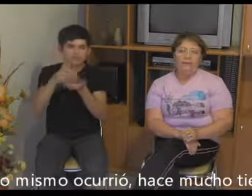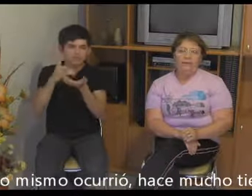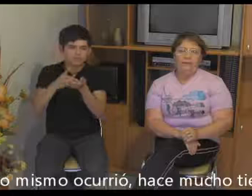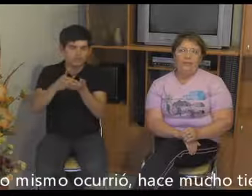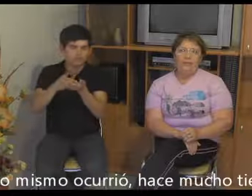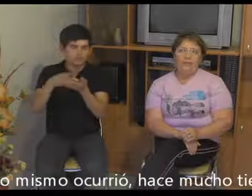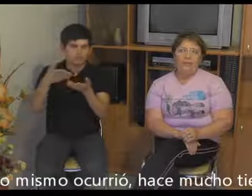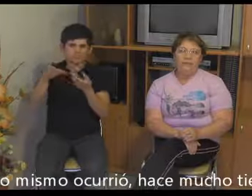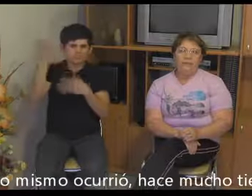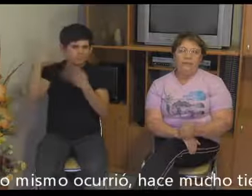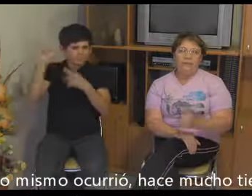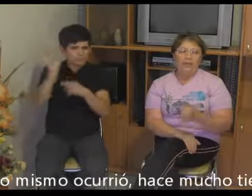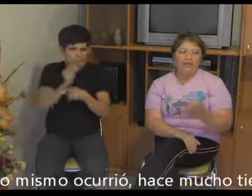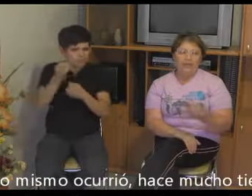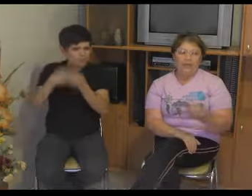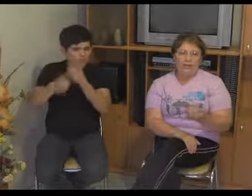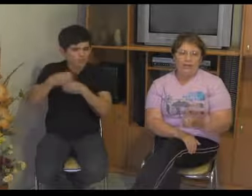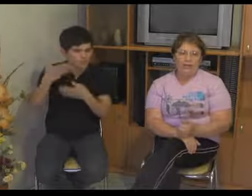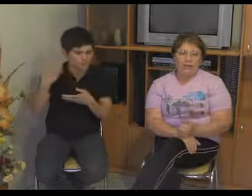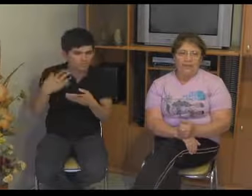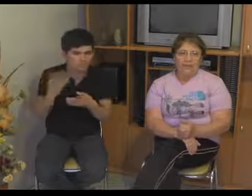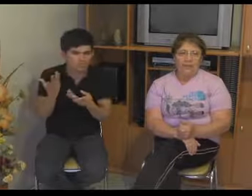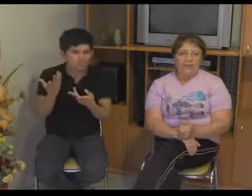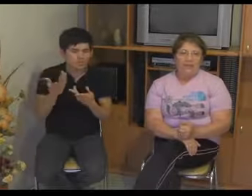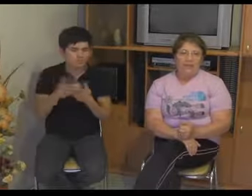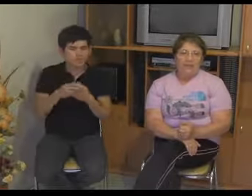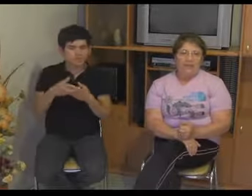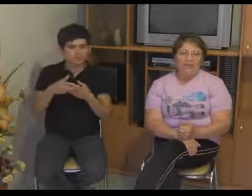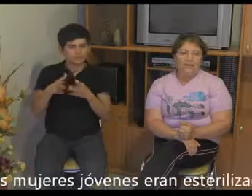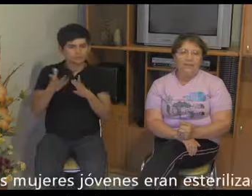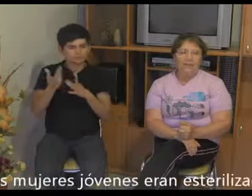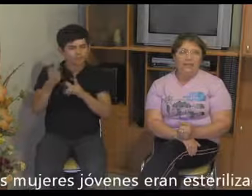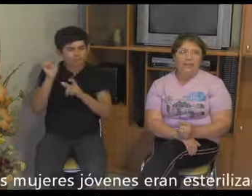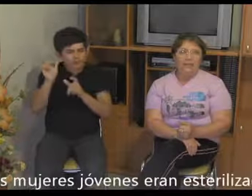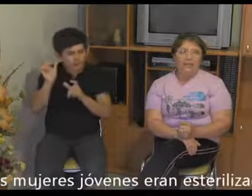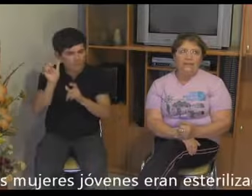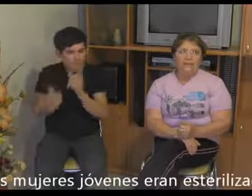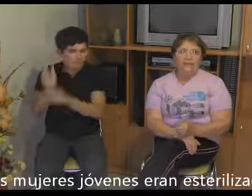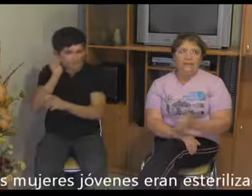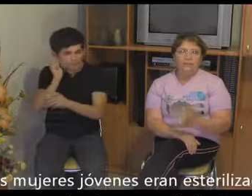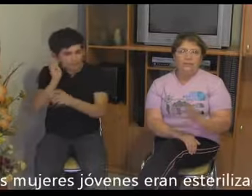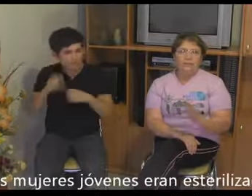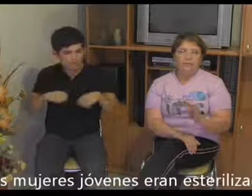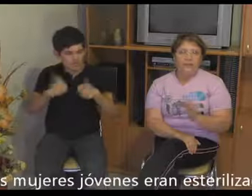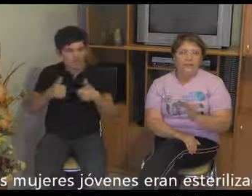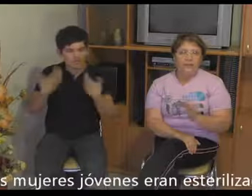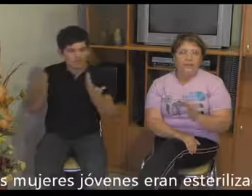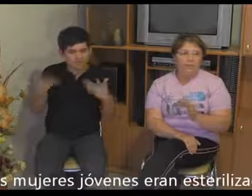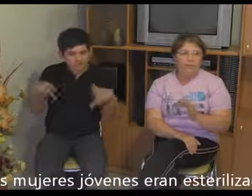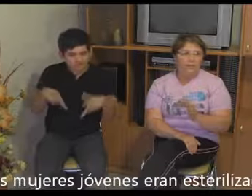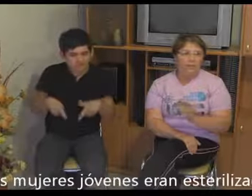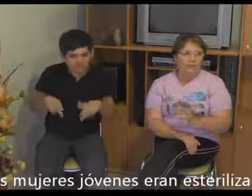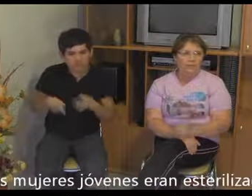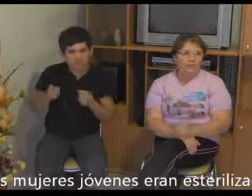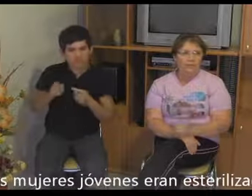con VIH-Sida, mujeres jóvenes, eran esterilizadas sin ningún consentimiento. Decía,